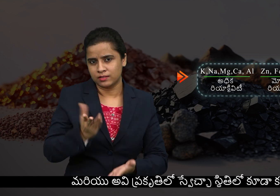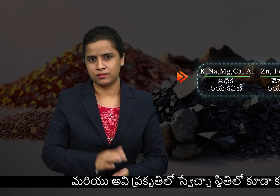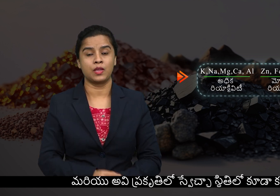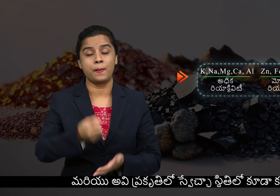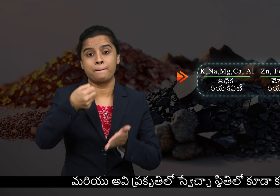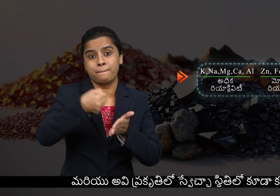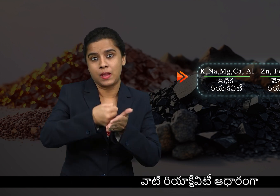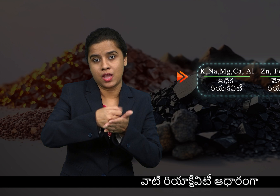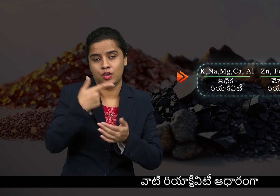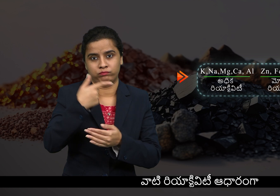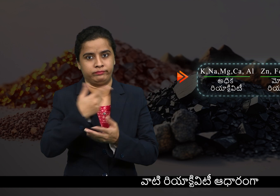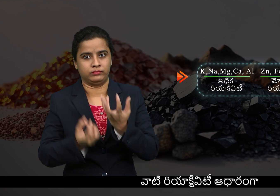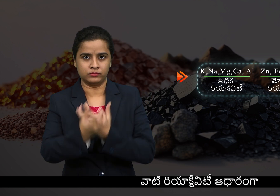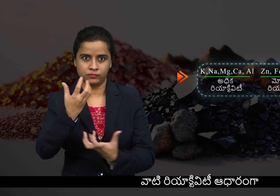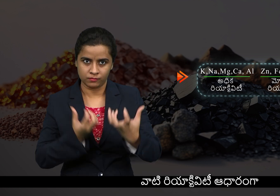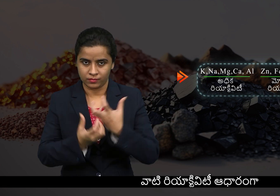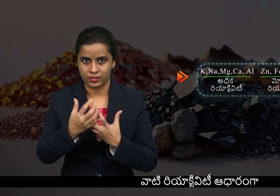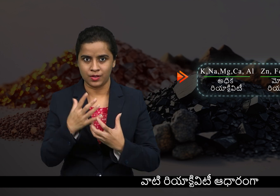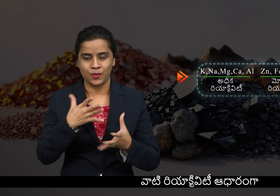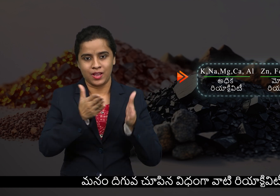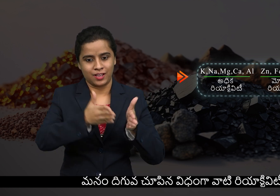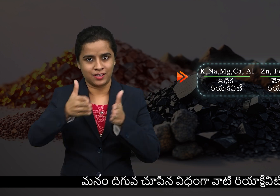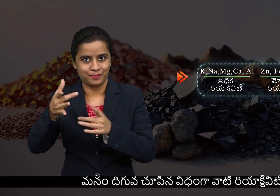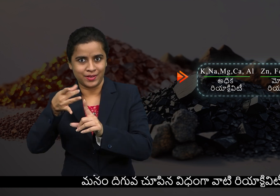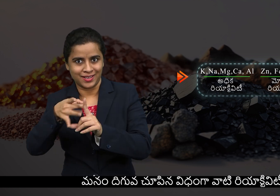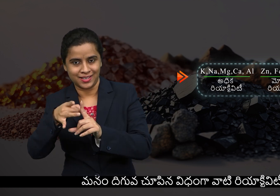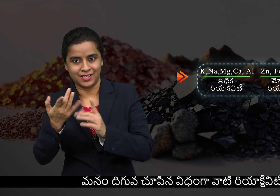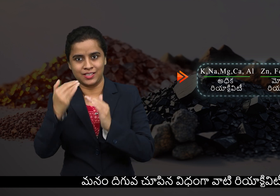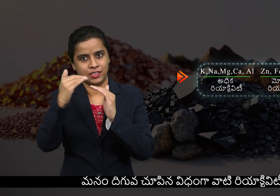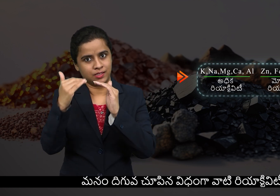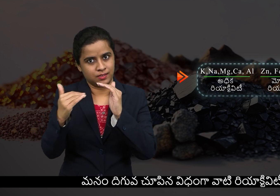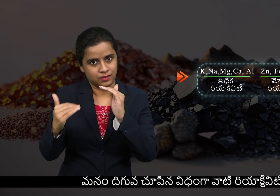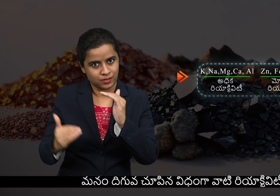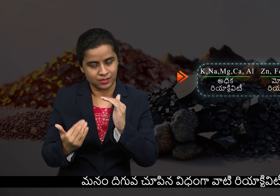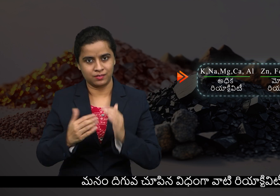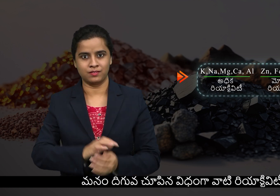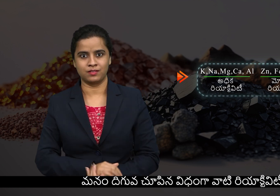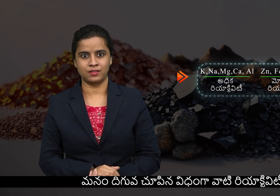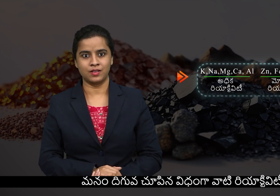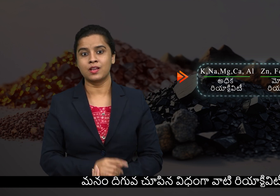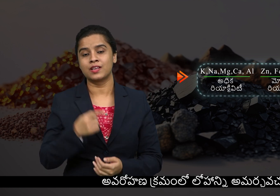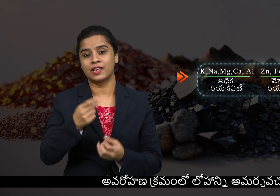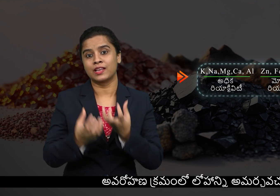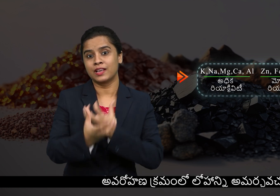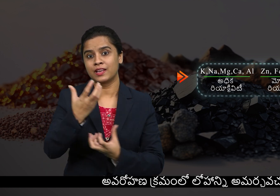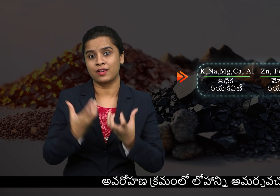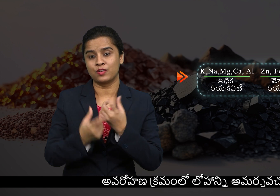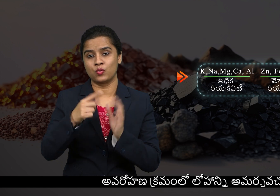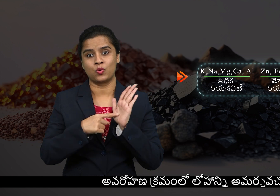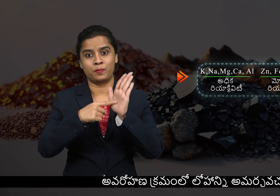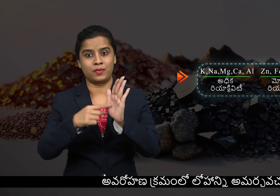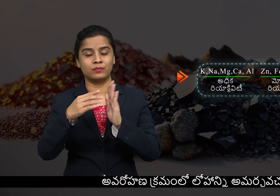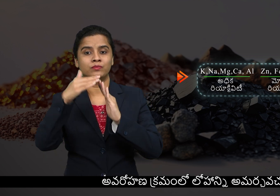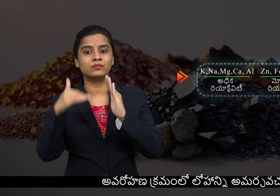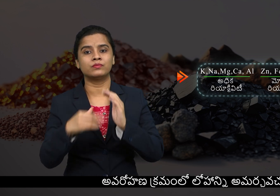కూడా కనిపిస్తాయి. వాటి రియాక్టివిటీ ఆధారంగా మనం దిగువ చూపిన విధంగా వాటి రియాక్టివిటీ యొక్క అవరోహణ